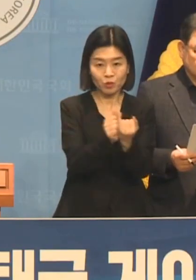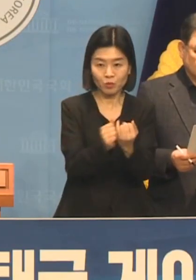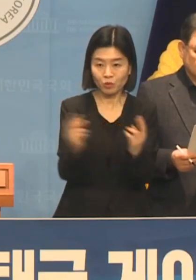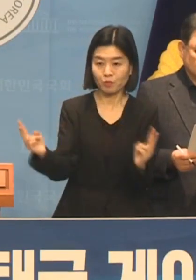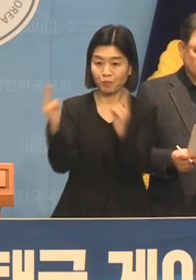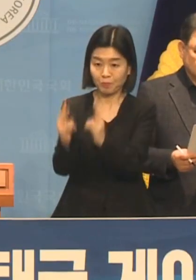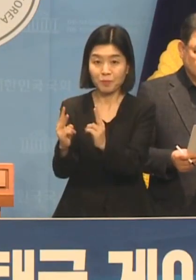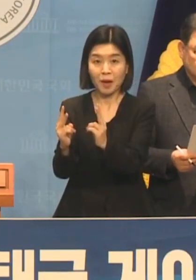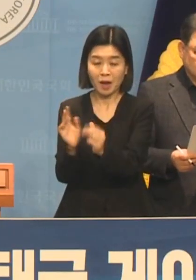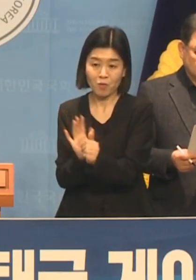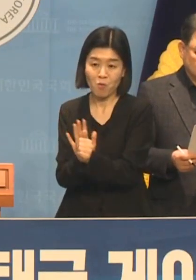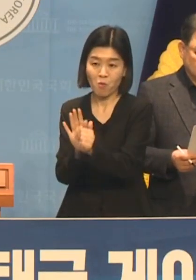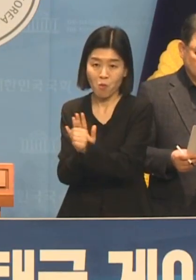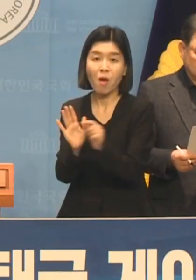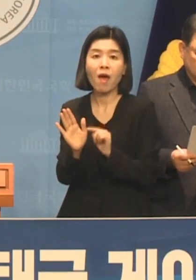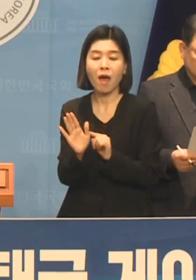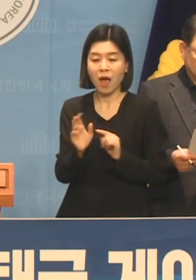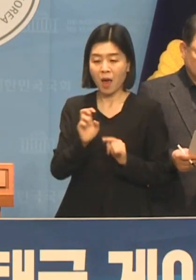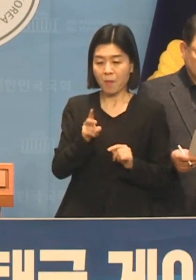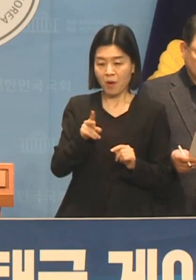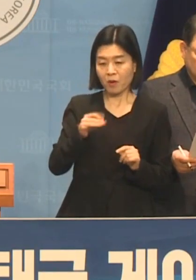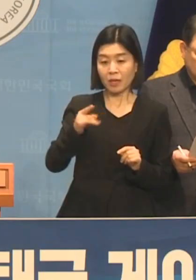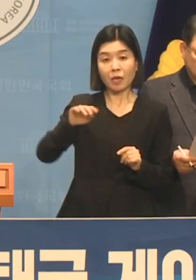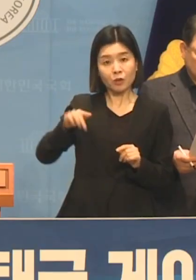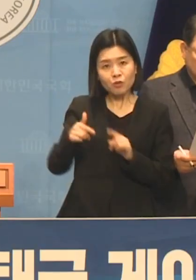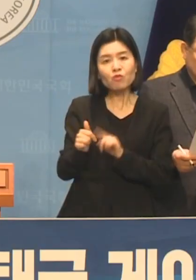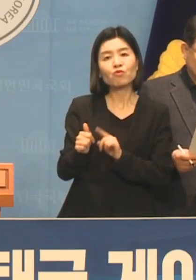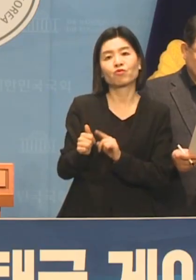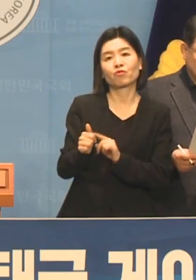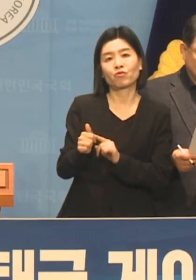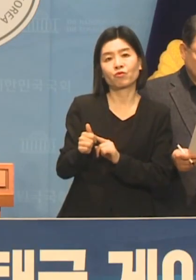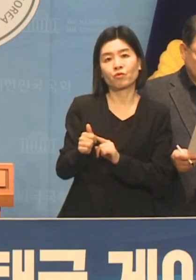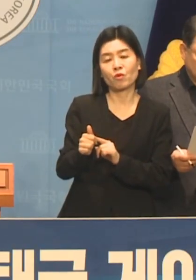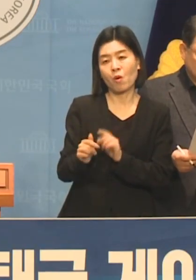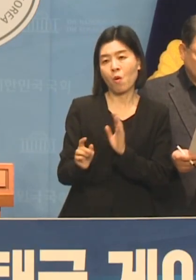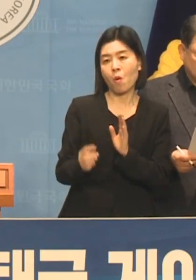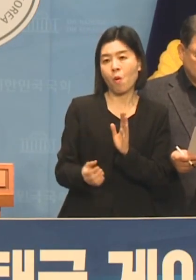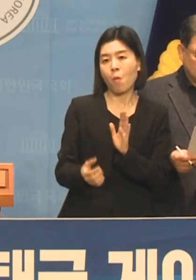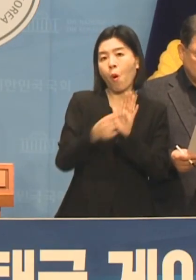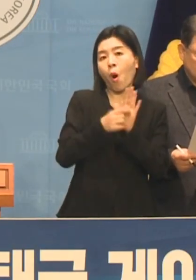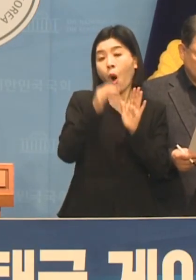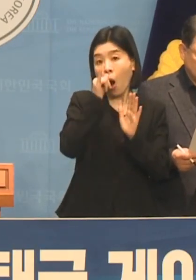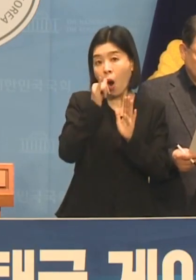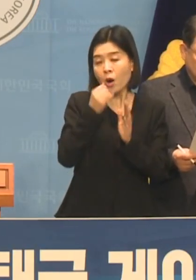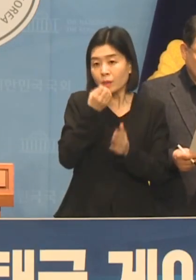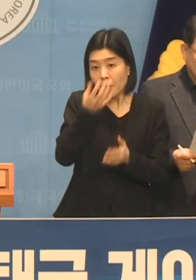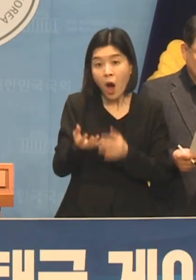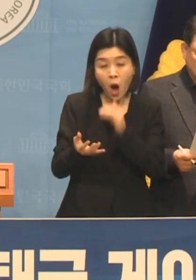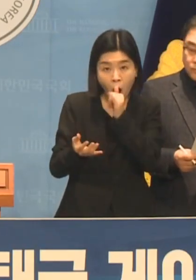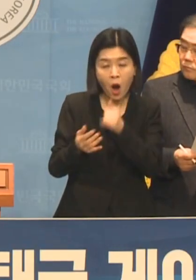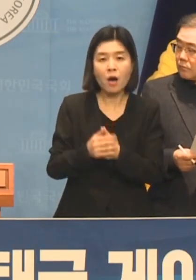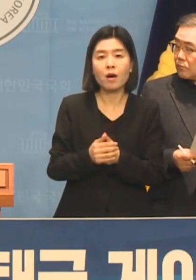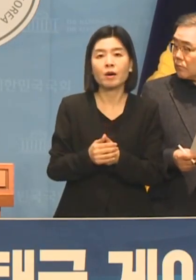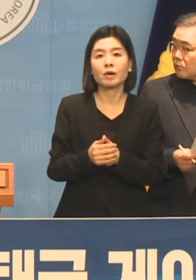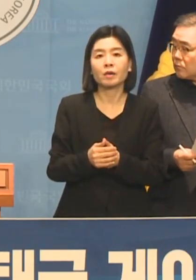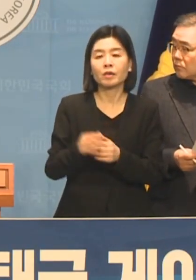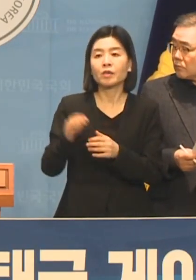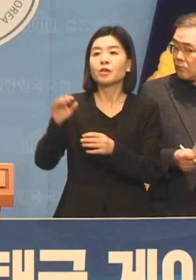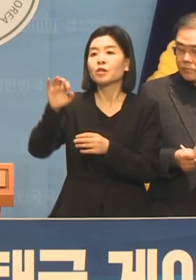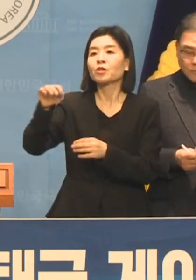성사시켰다라고 하는 보도와 제보가 있는 거 아닙니까? 이와 관련해서 윤석열,